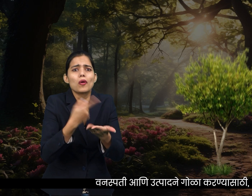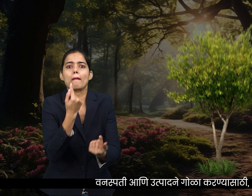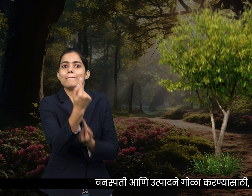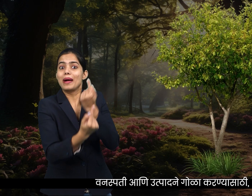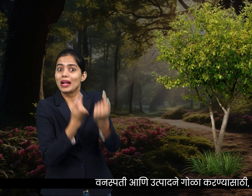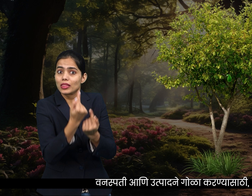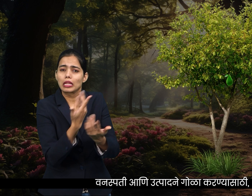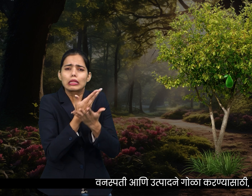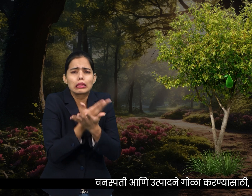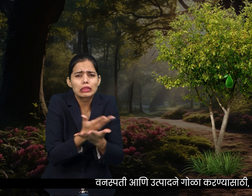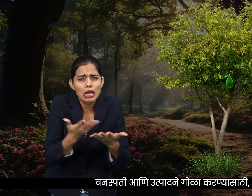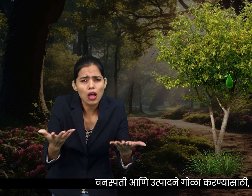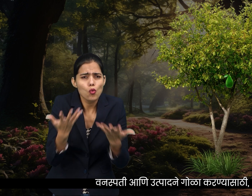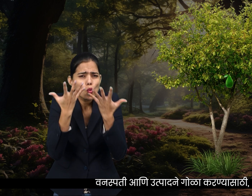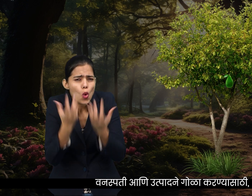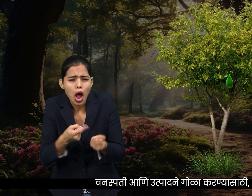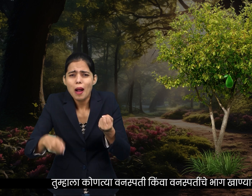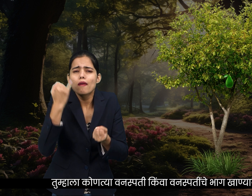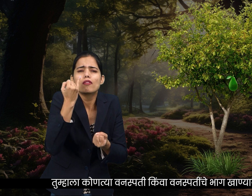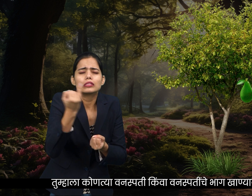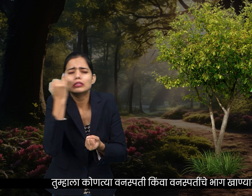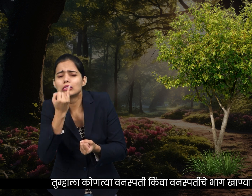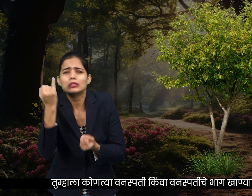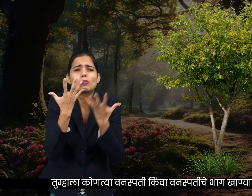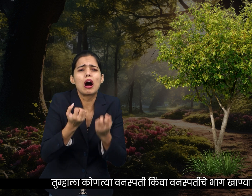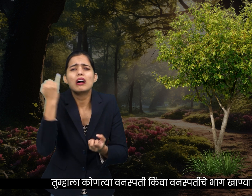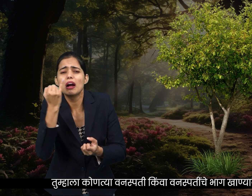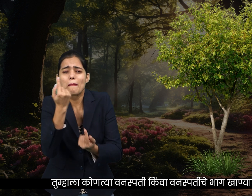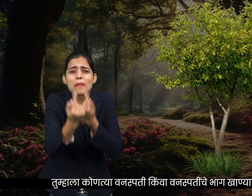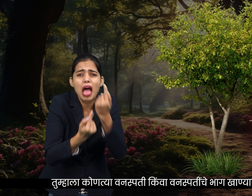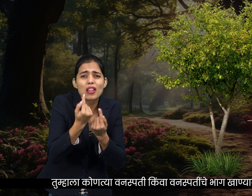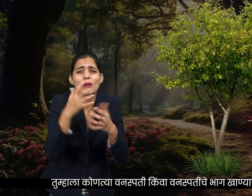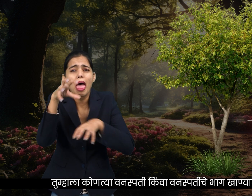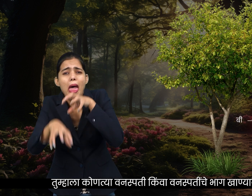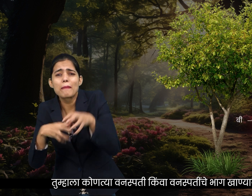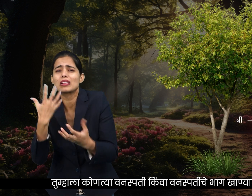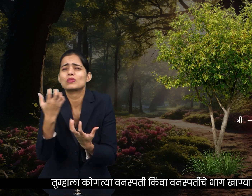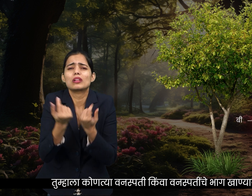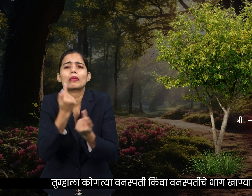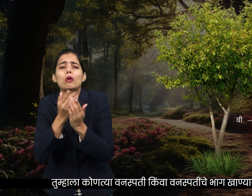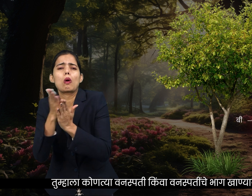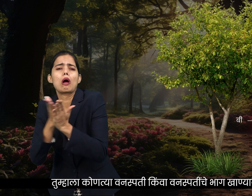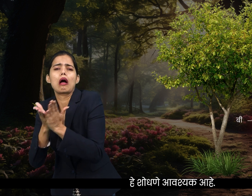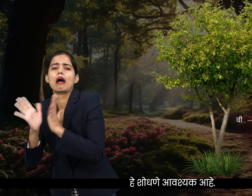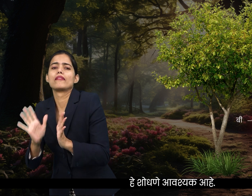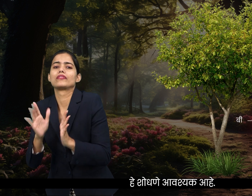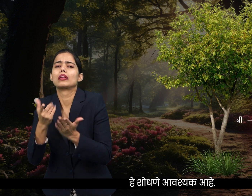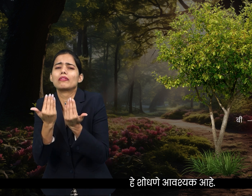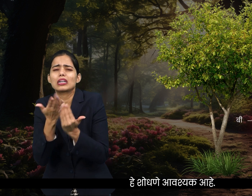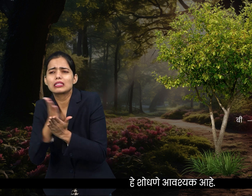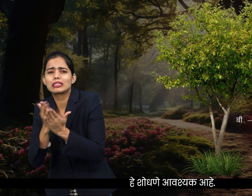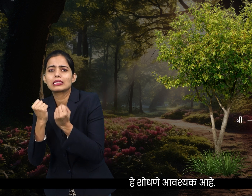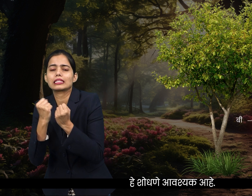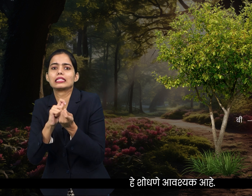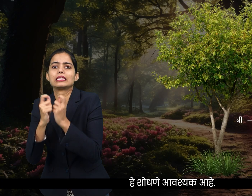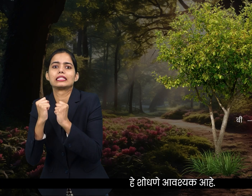वनस्पती आणि उत्पादने गोळा करण्यासाठी तुम्हाला कोणत्या वनस्पती आणि वनस्पतींचे भाग खाण्यायोग्य आहेत हे शोधणे आवश्यक